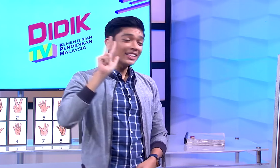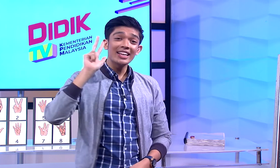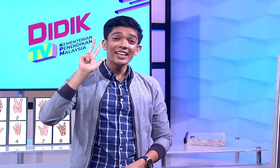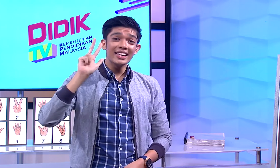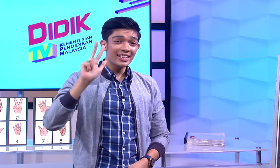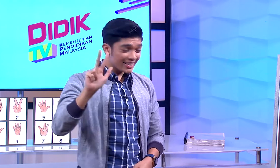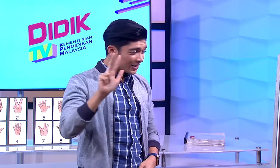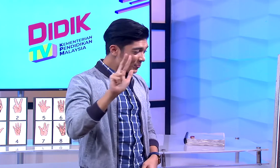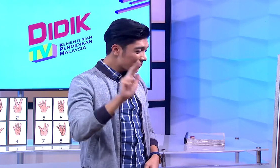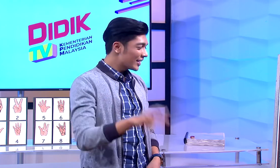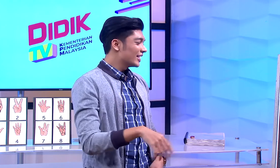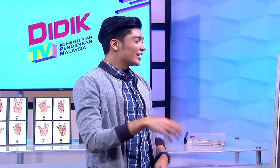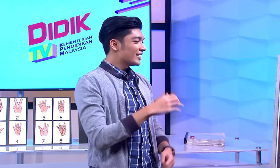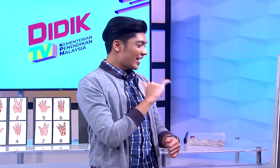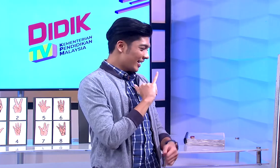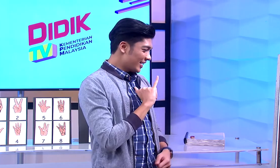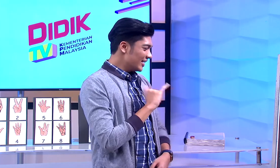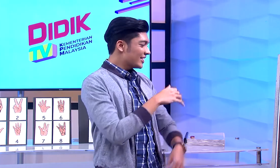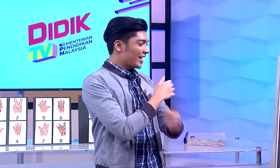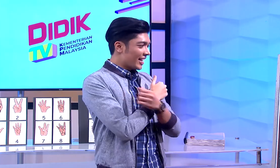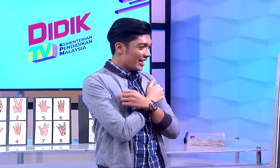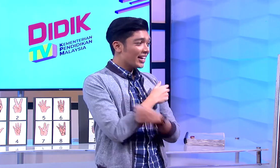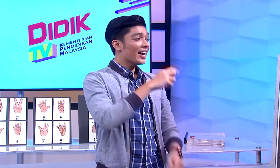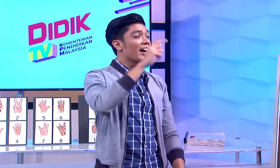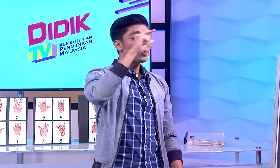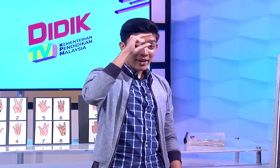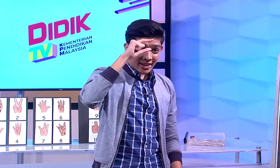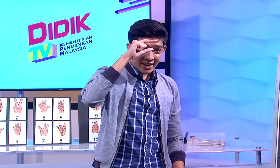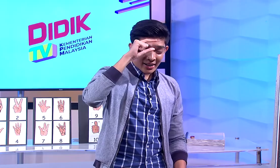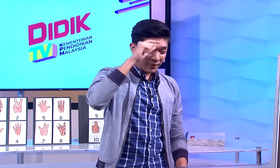33 Saya sayang abang